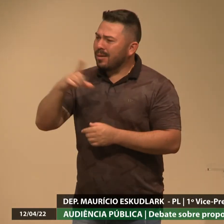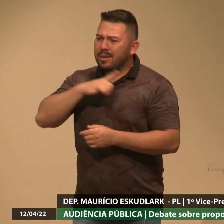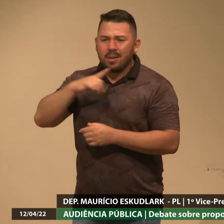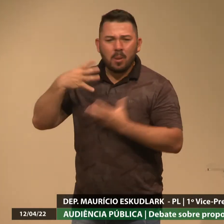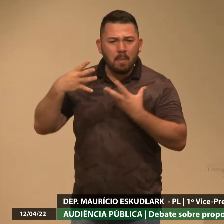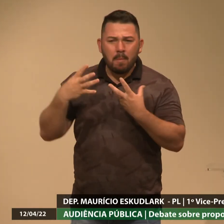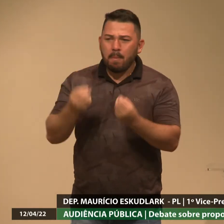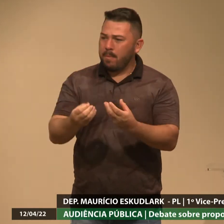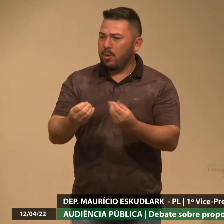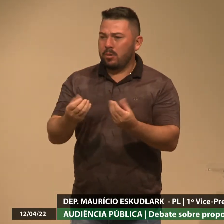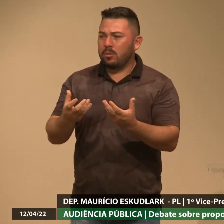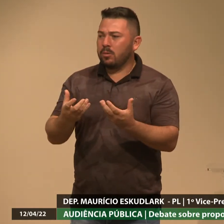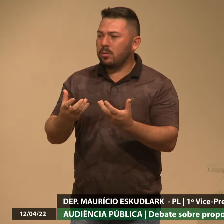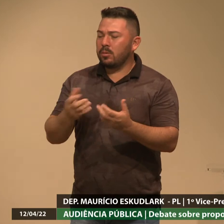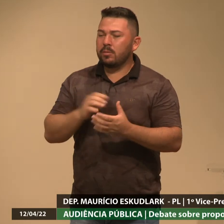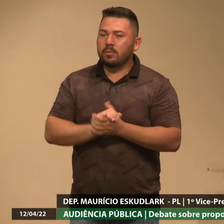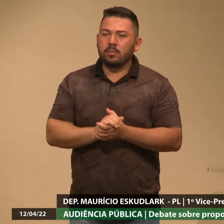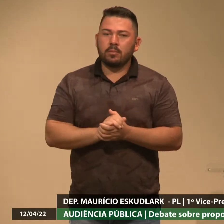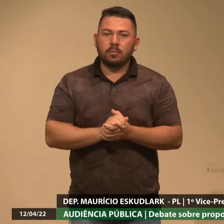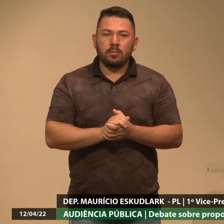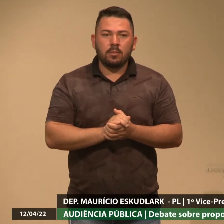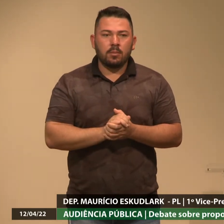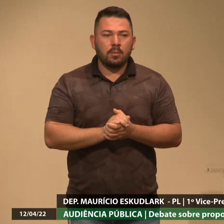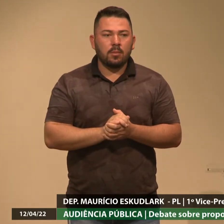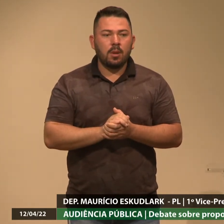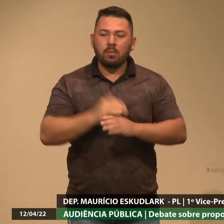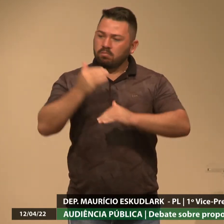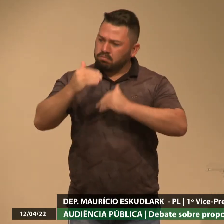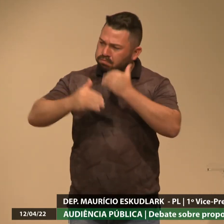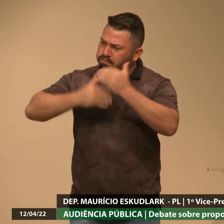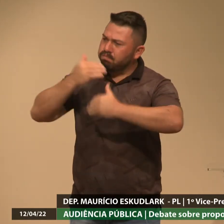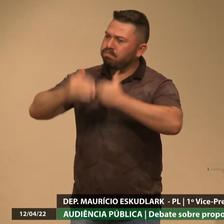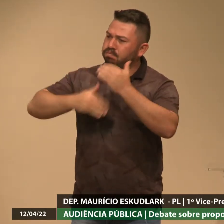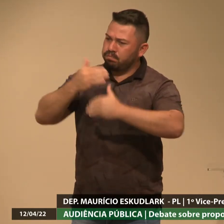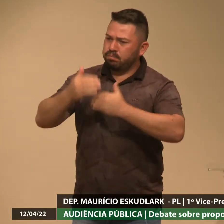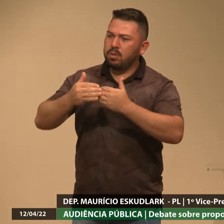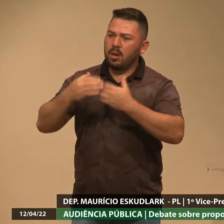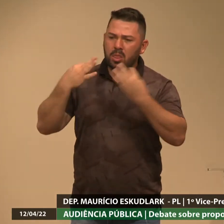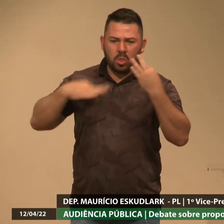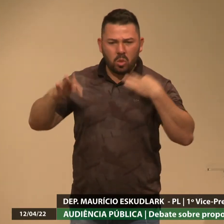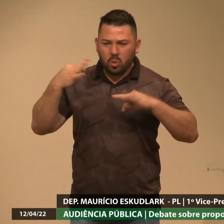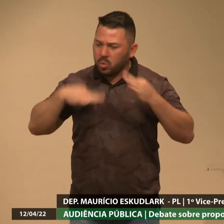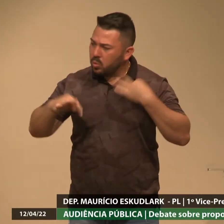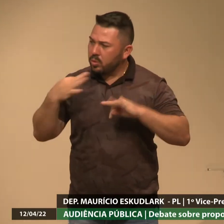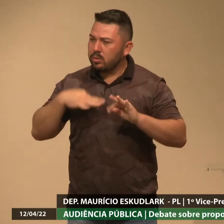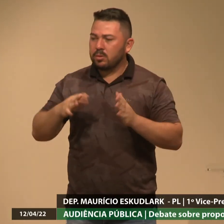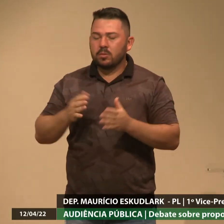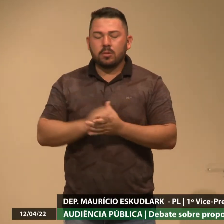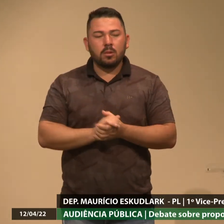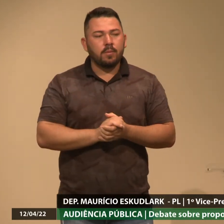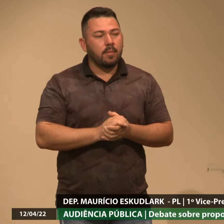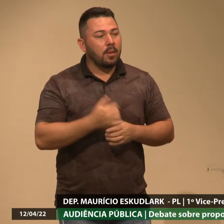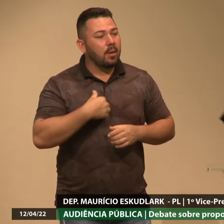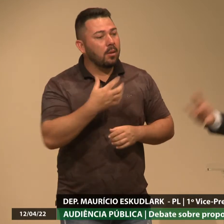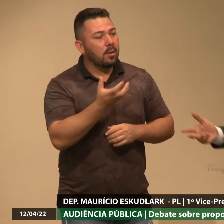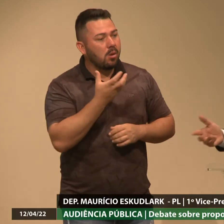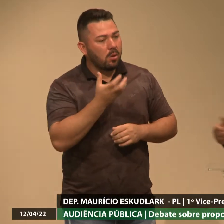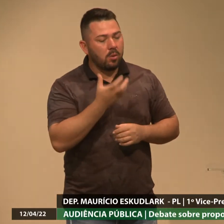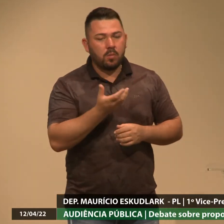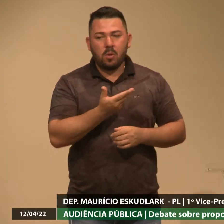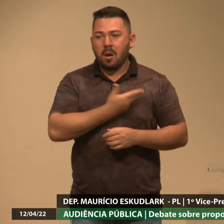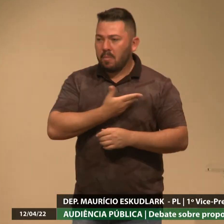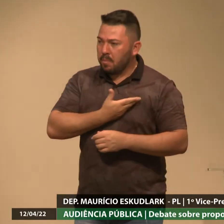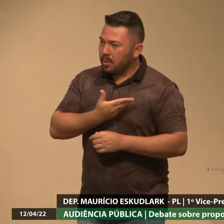muito a a desenvolver na parte do Turismo essa atenção e eu como